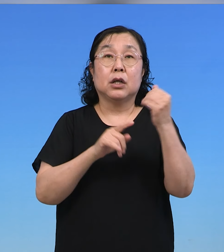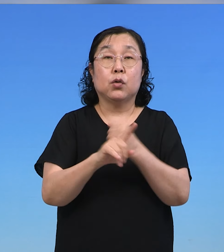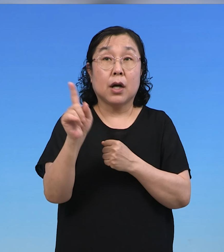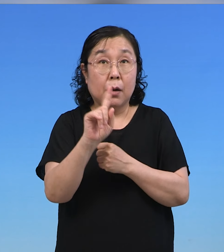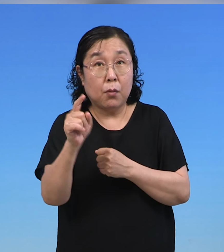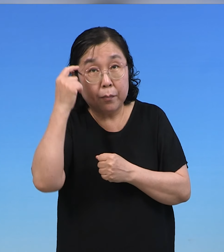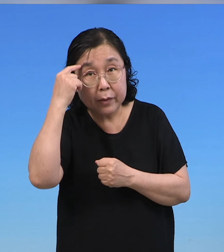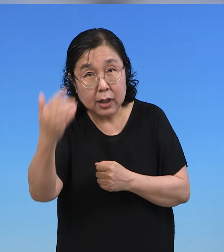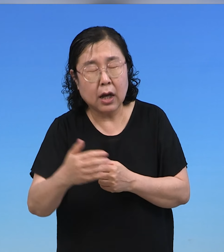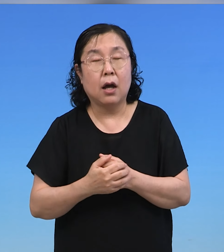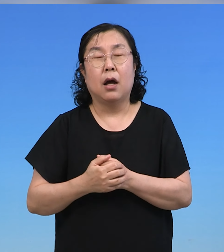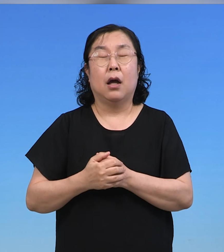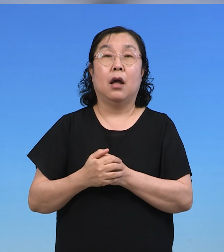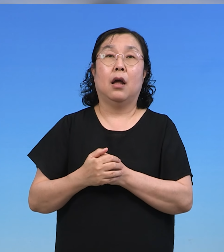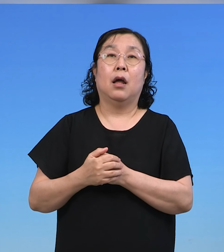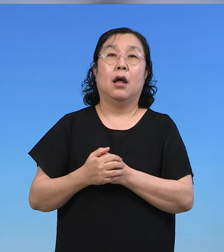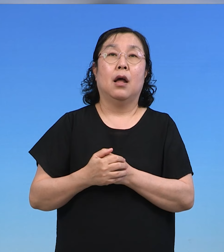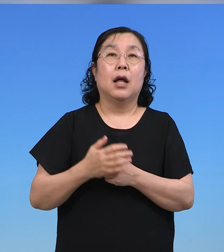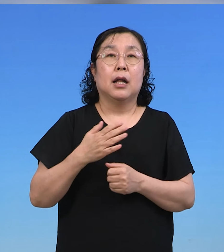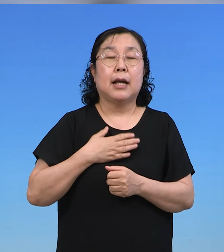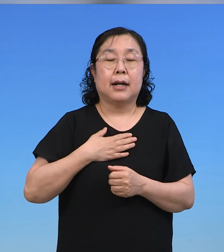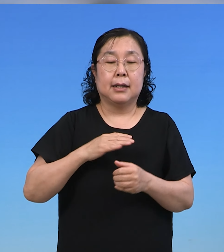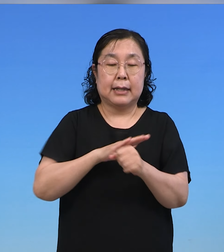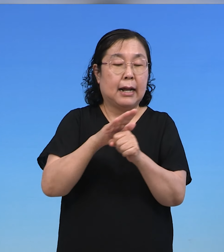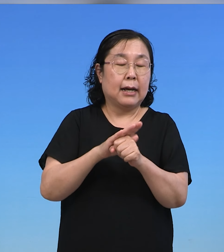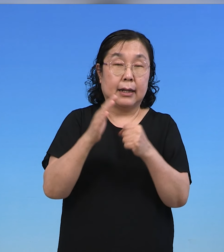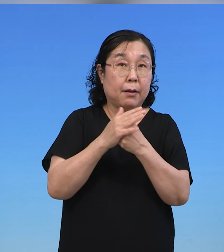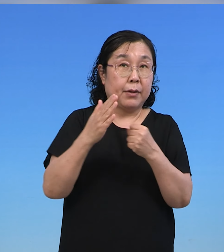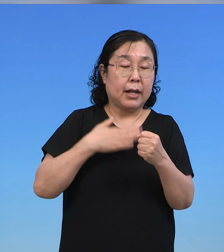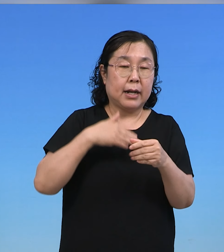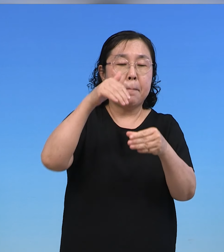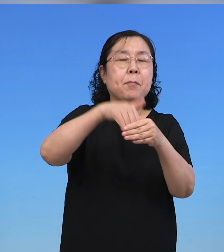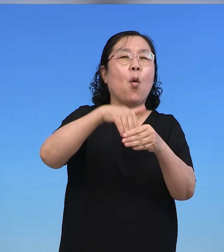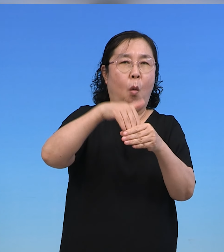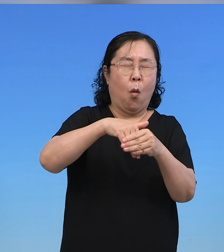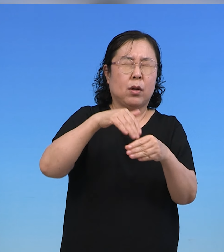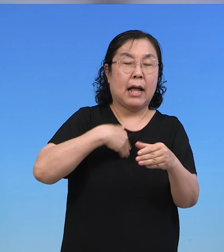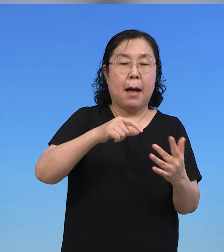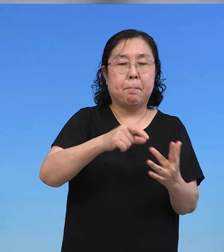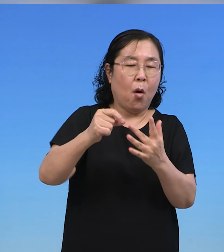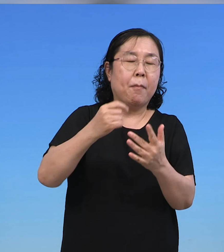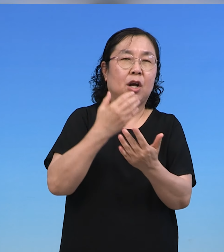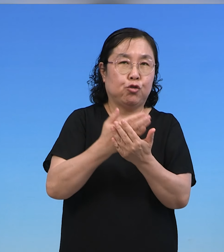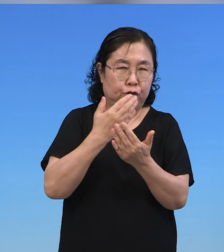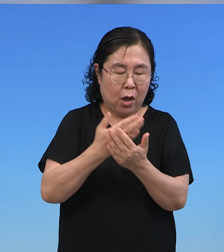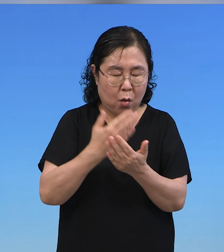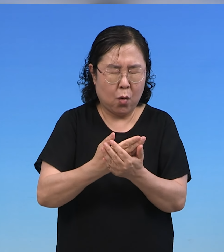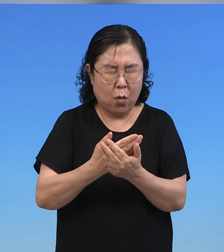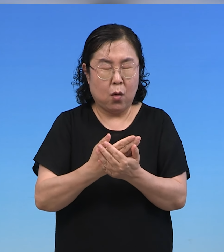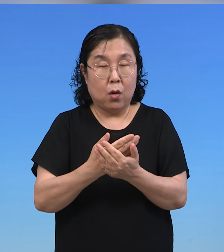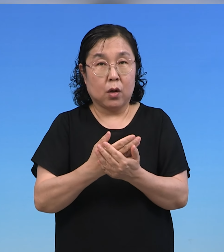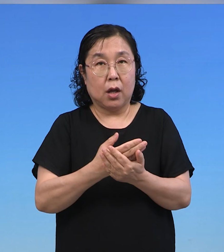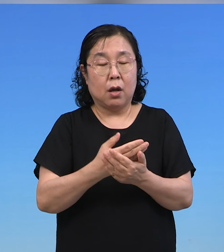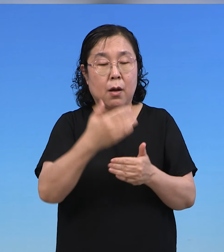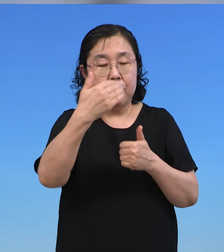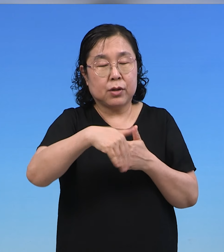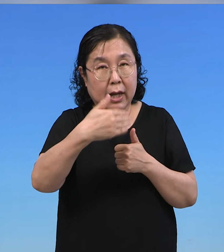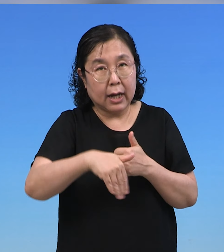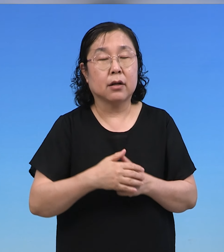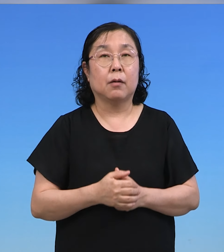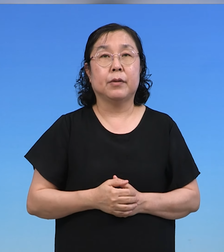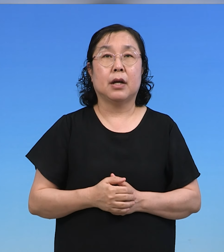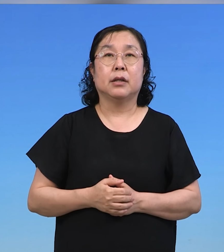표 받으려고 그러는 거예요. 왜? 그게 권력이니까, 그게 파워니까. 지금 뭐